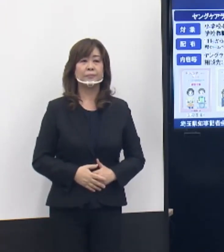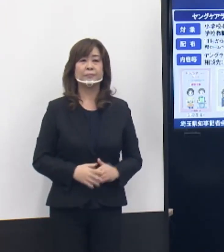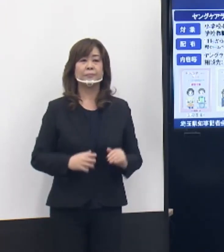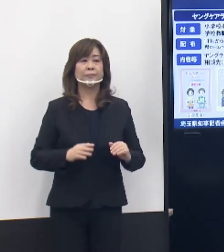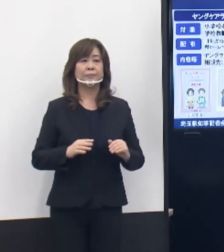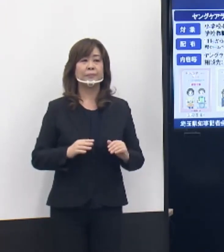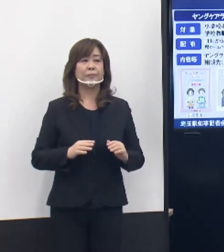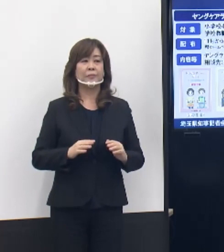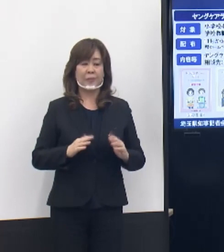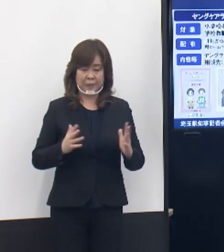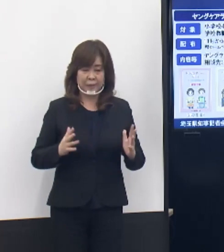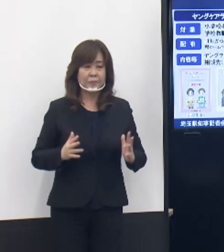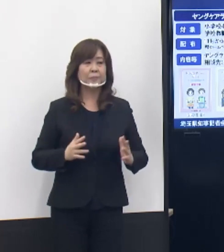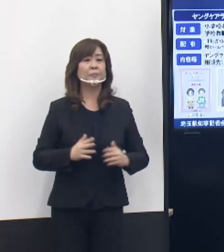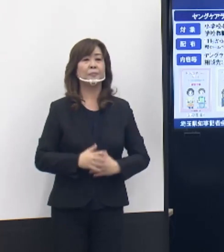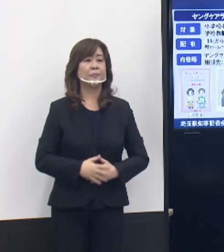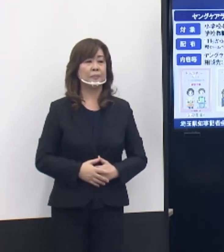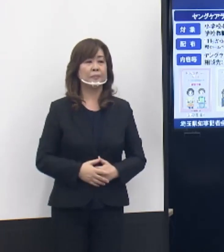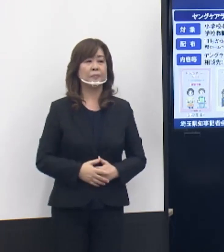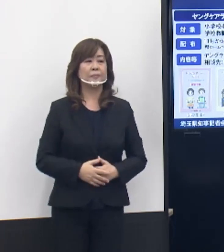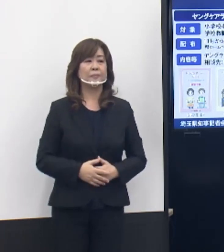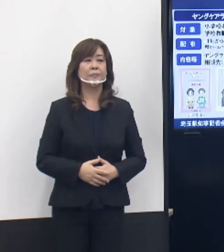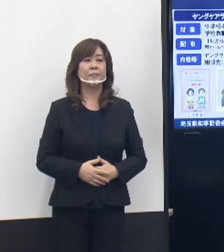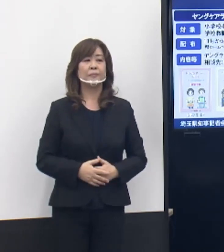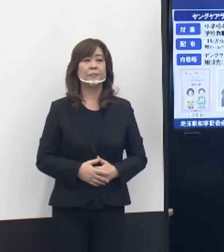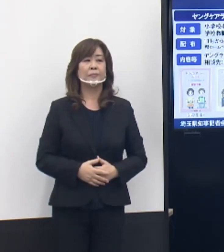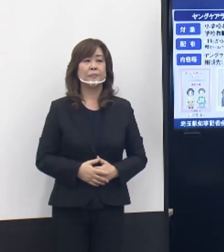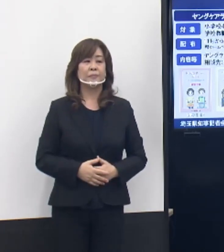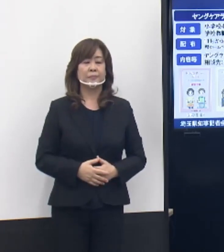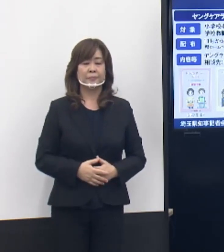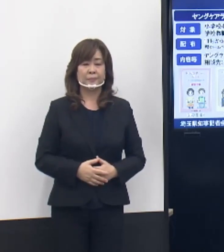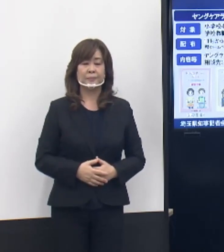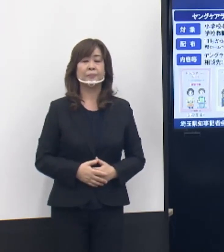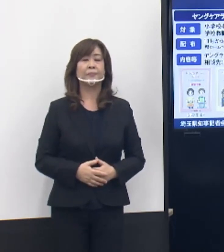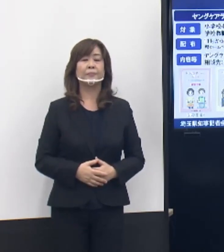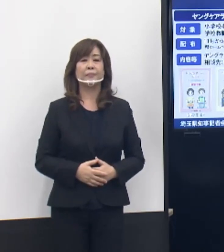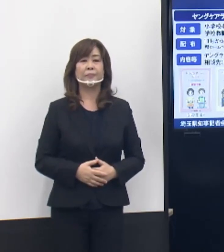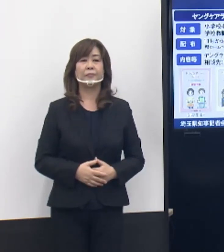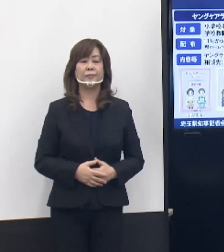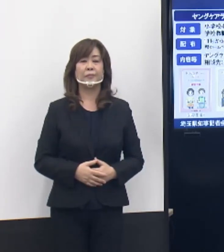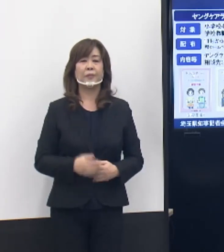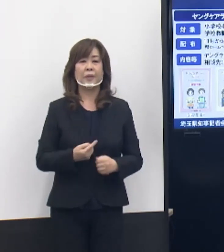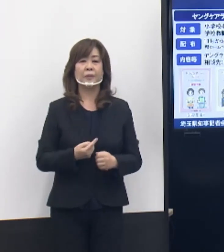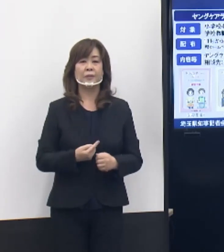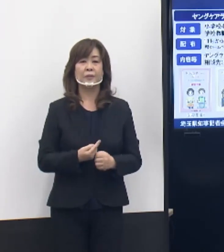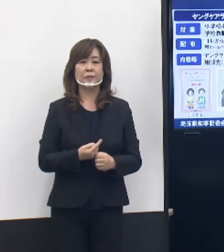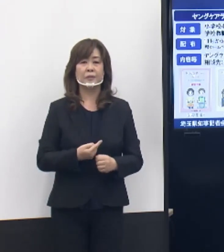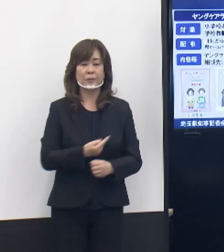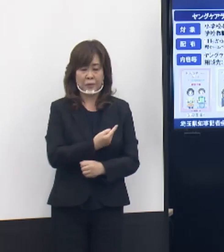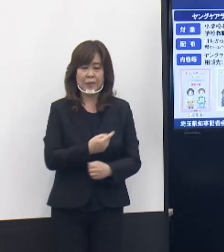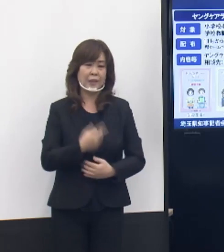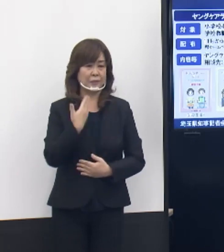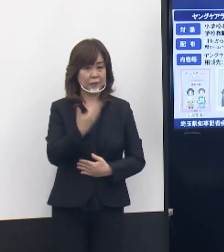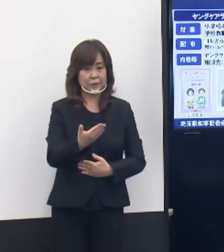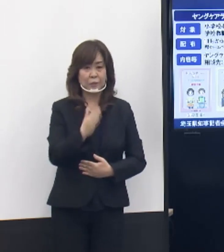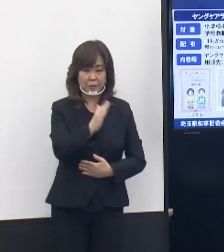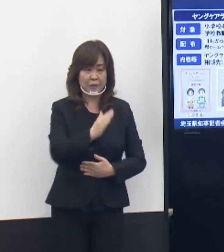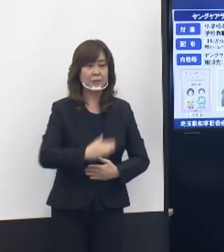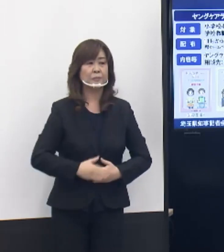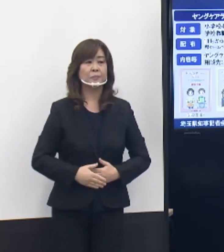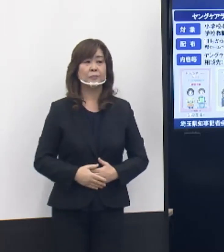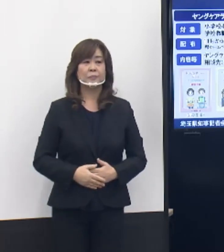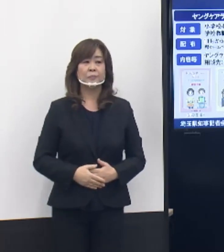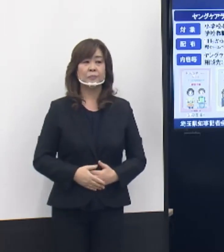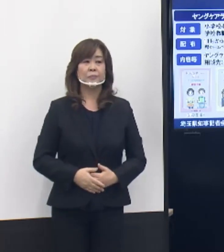では、幹事者質問の方に移らせていただきます。幹事者質問とその他の質問を一括して行わせていただきます。まず幹事者質問をさせていただきます